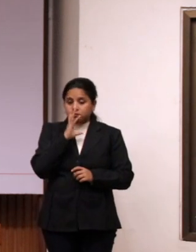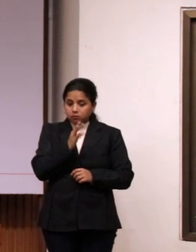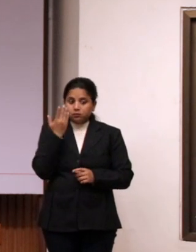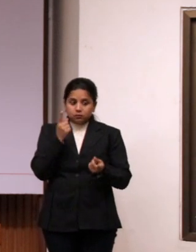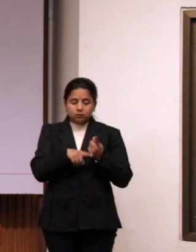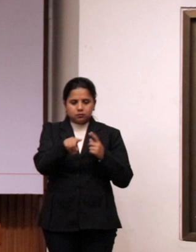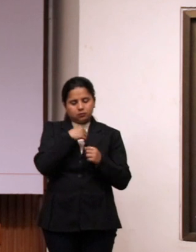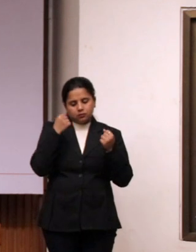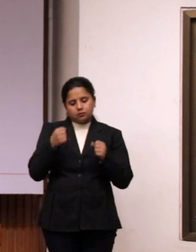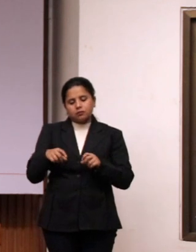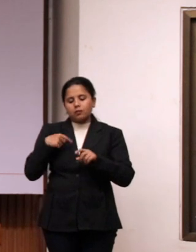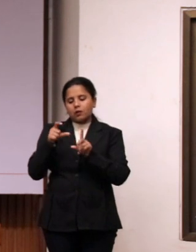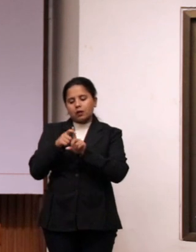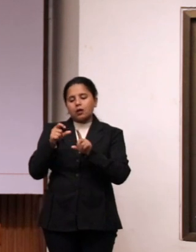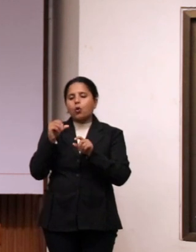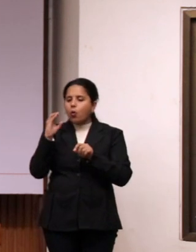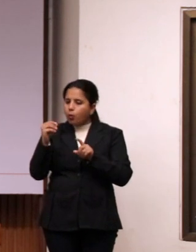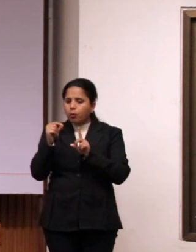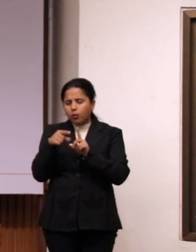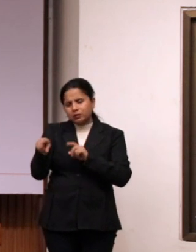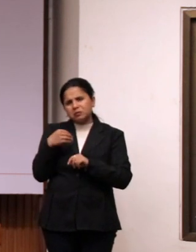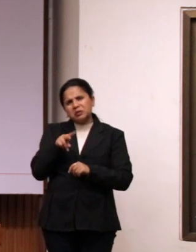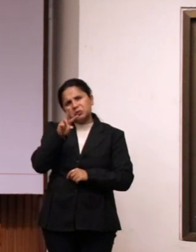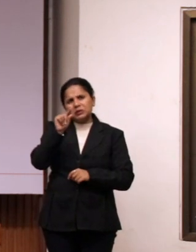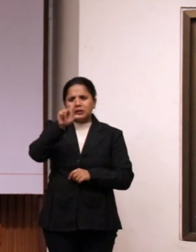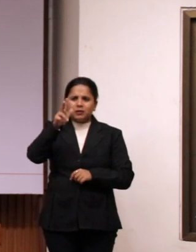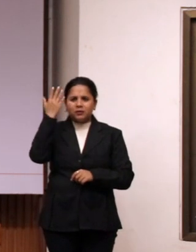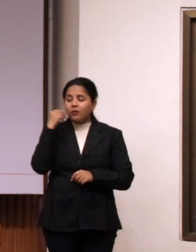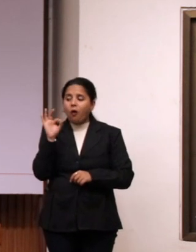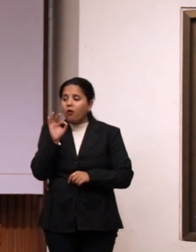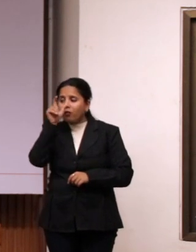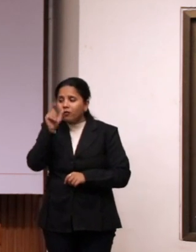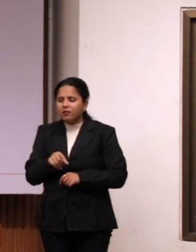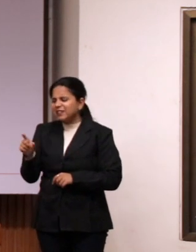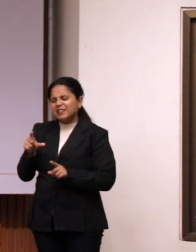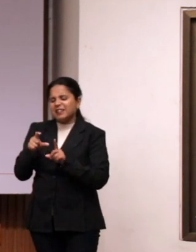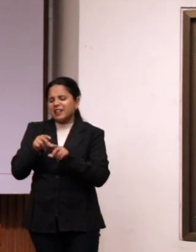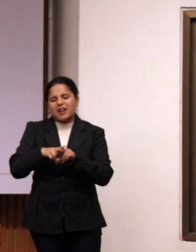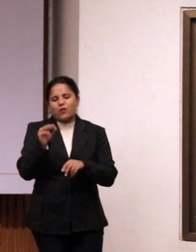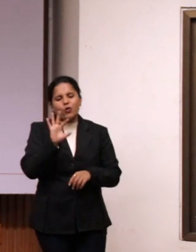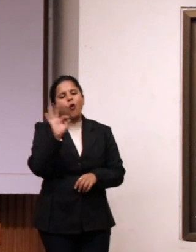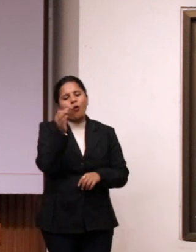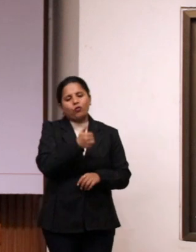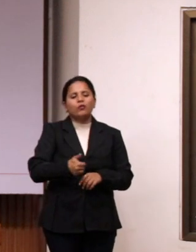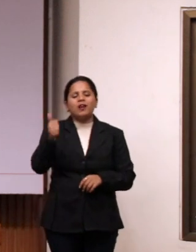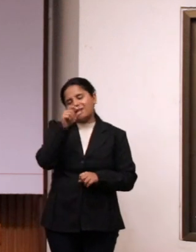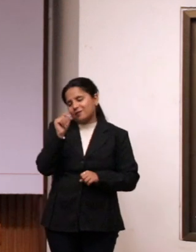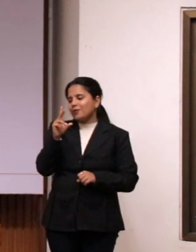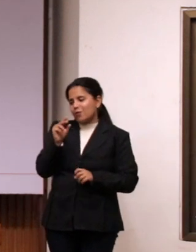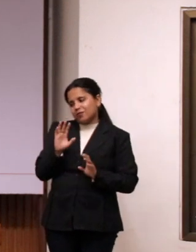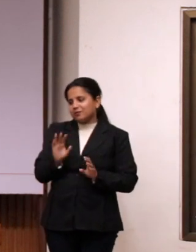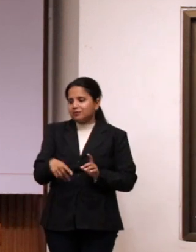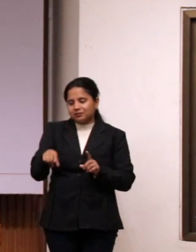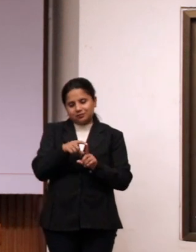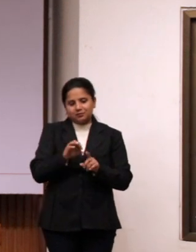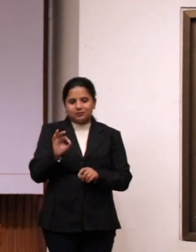that I was sitting with a DFO, and it was must be around 2018 or 19. Officer bol DFO mat bol. ठीक है first of all DFO. हाँ फिर उसका